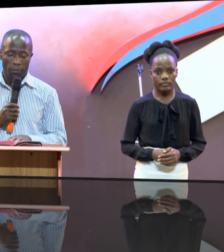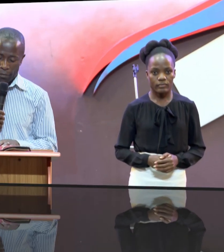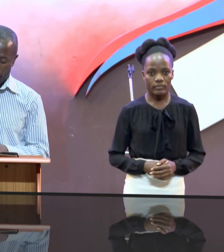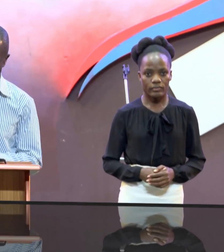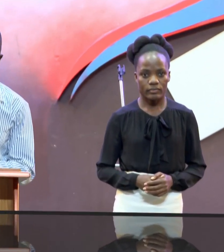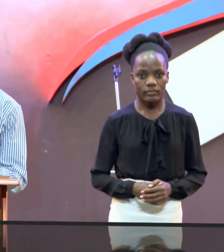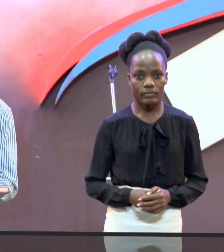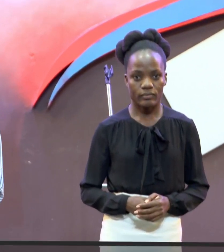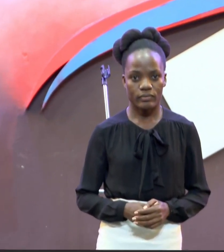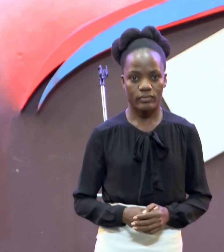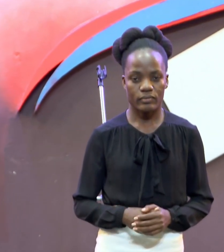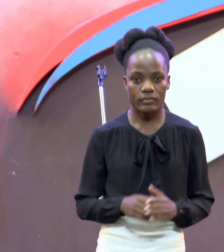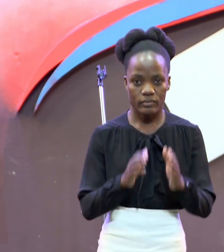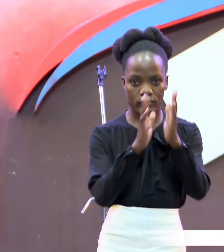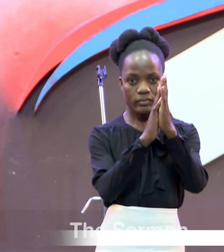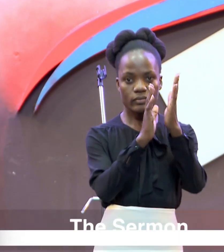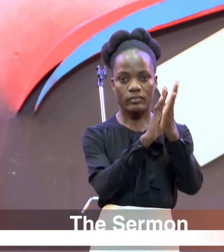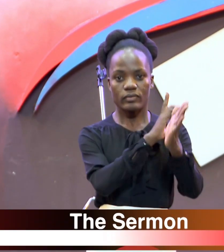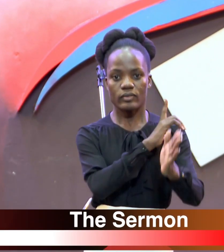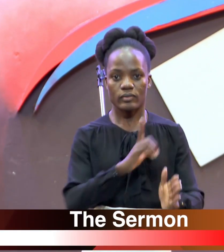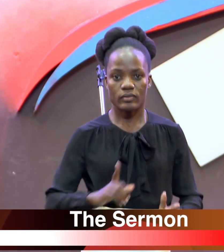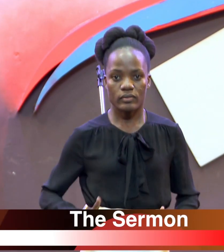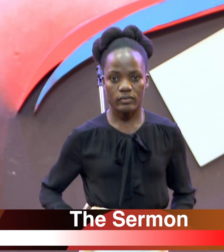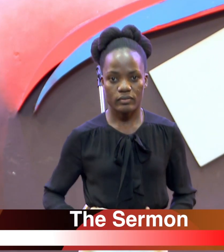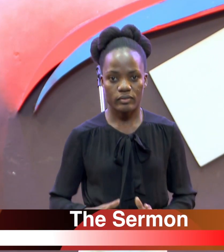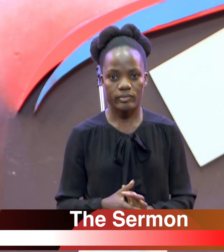Mkama yebazibwe